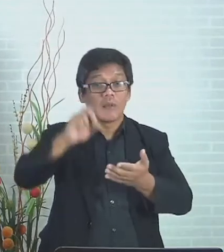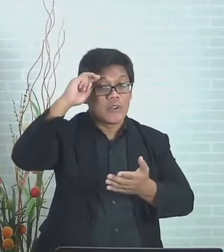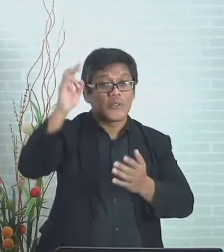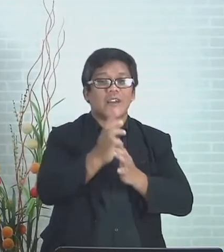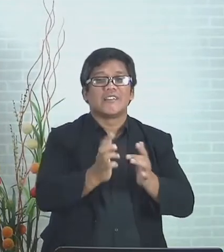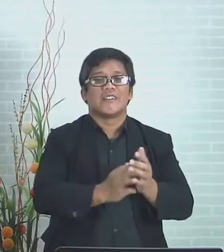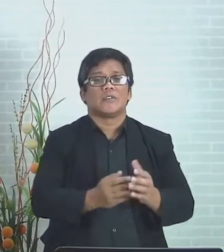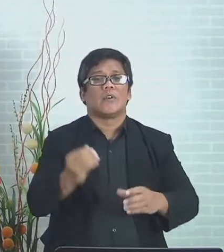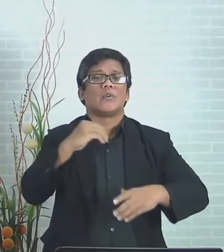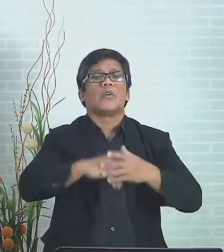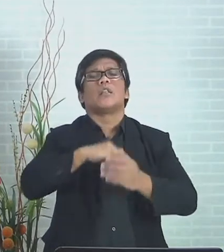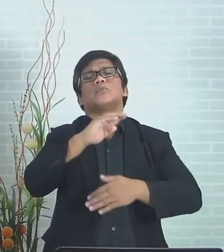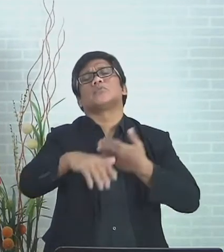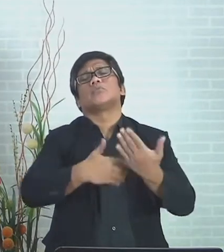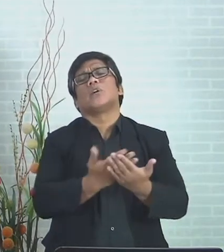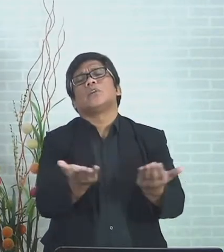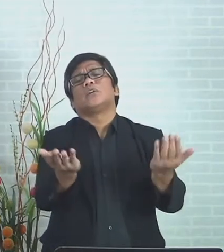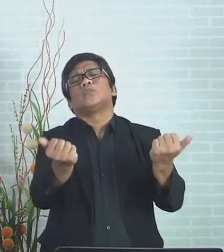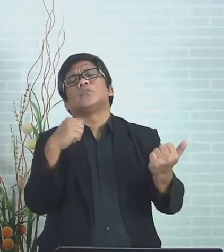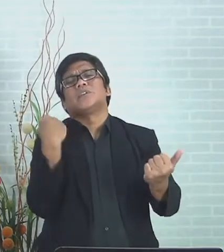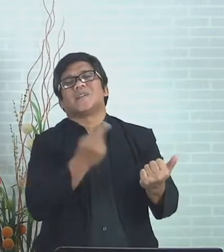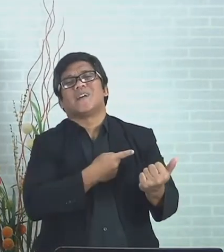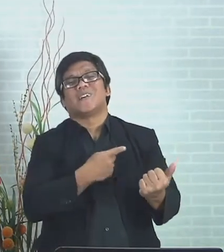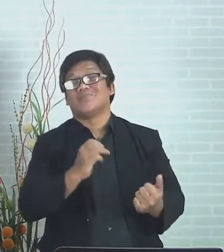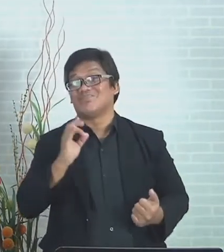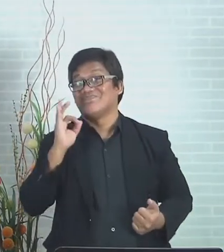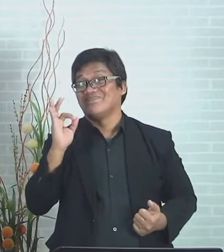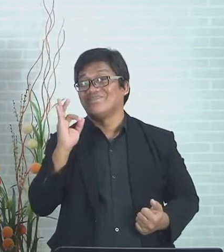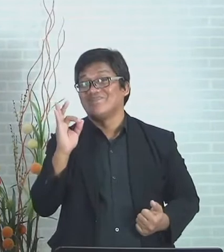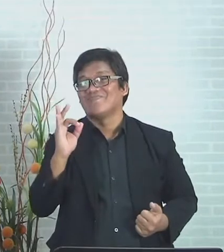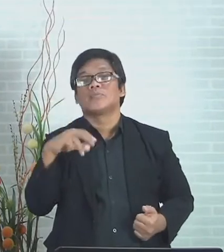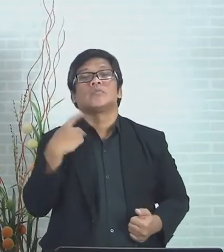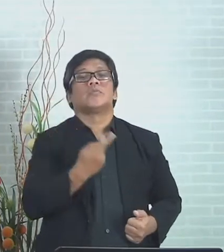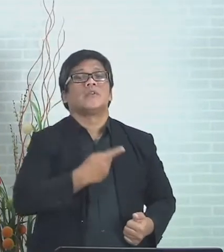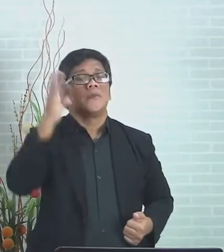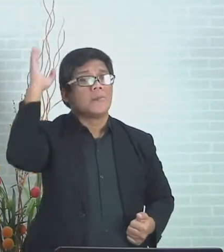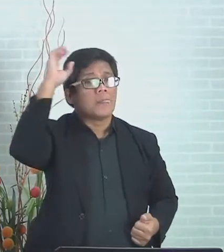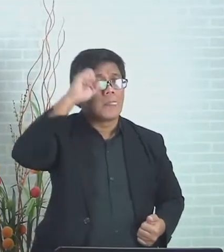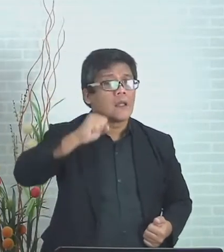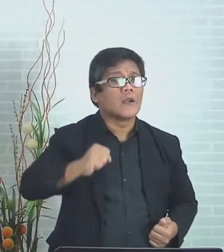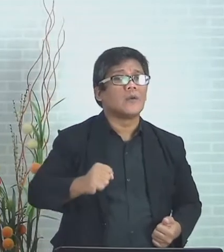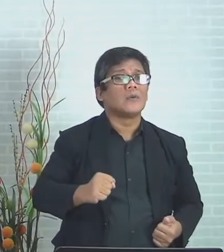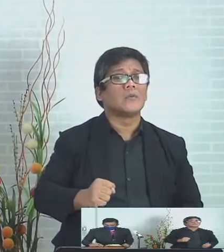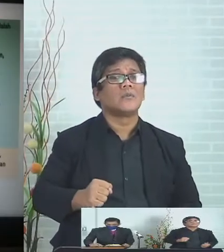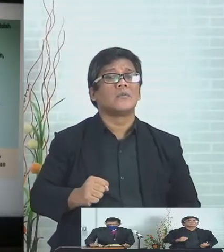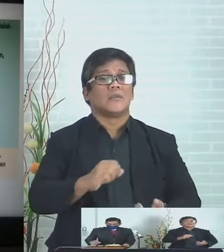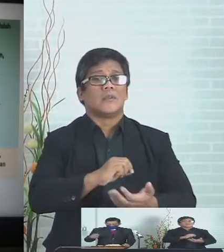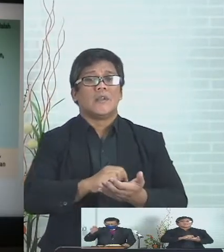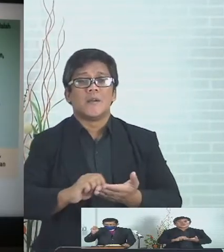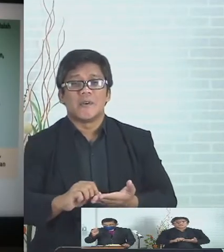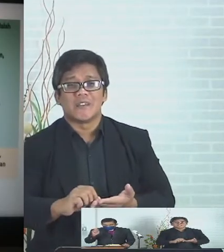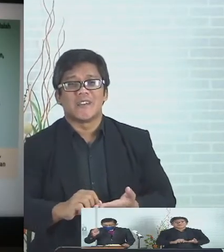dalam seluruh kehidupan kita ya karena kita tahu bahwa namanya dia tertanam Apa yang perlu kita lakukan